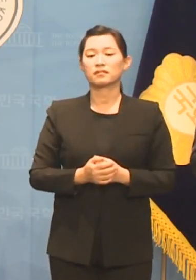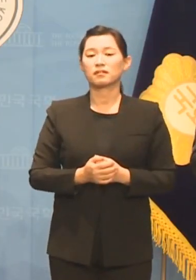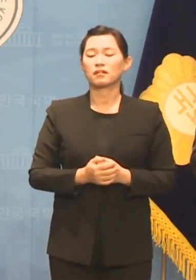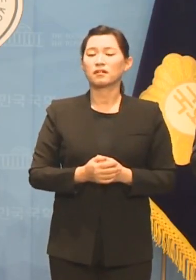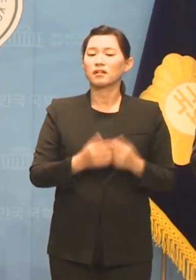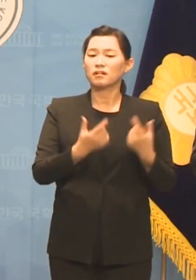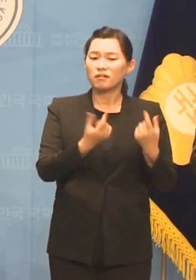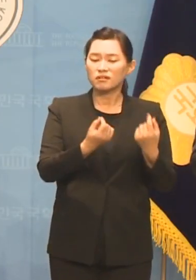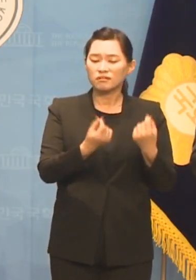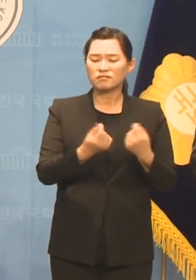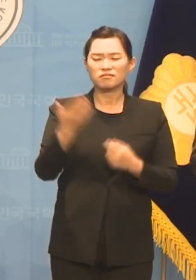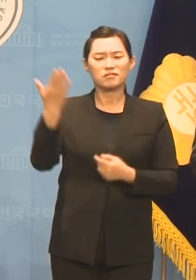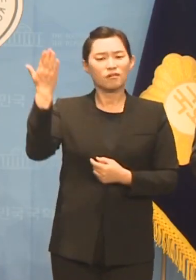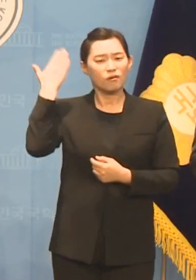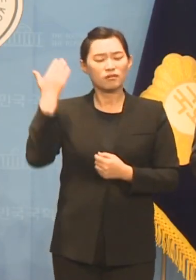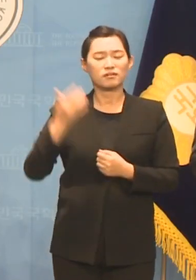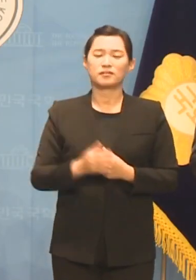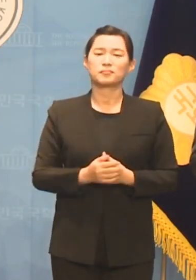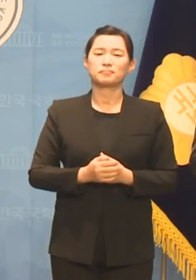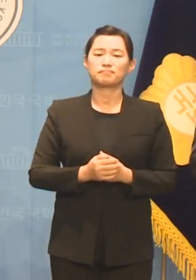이러한 패턴들은 예전에